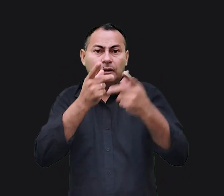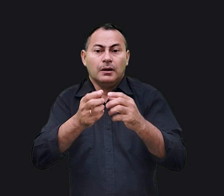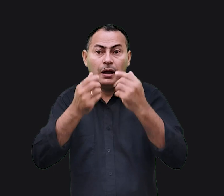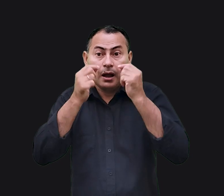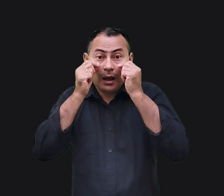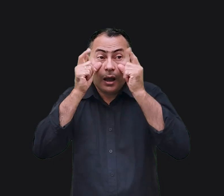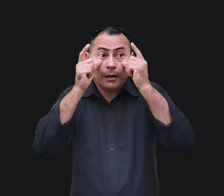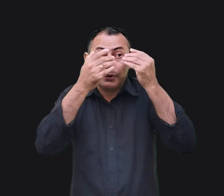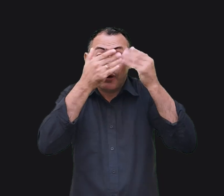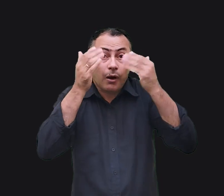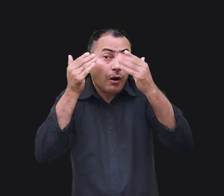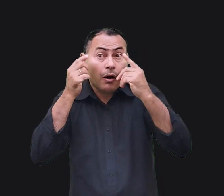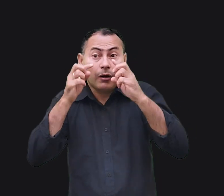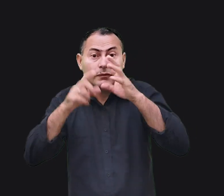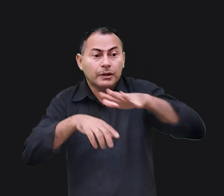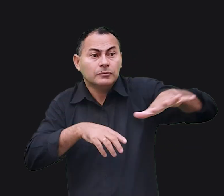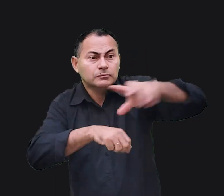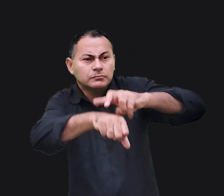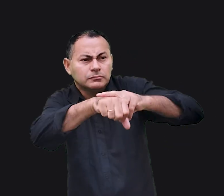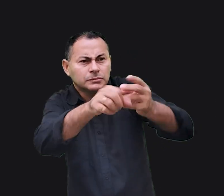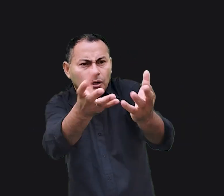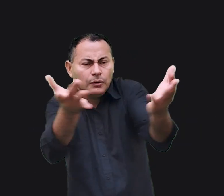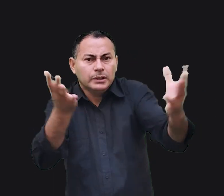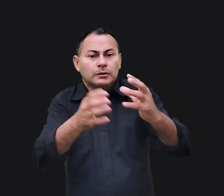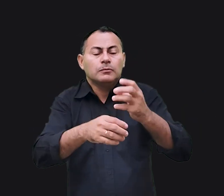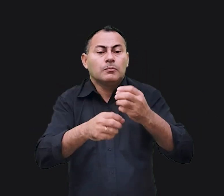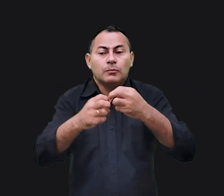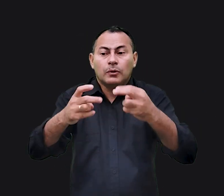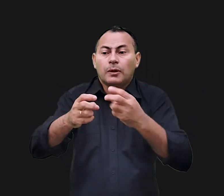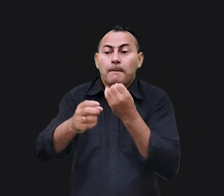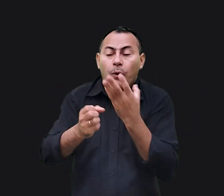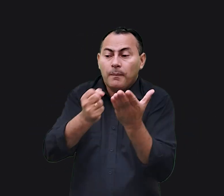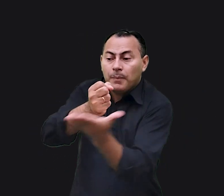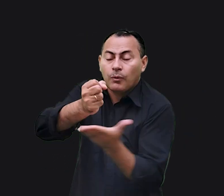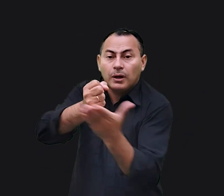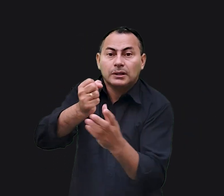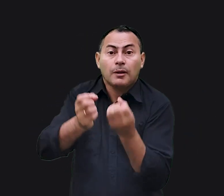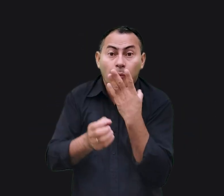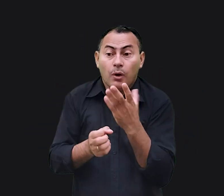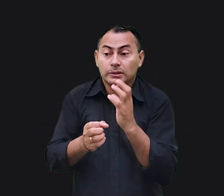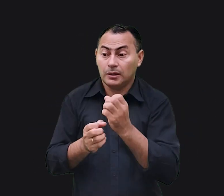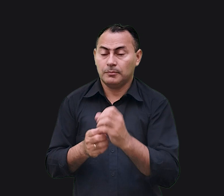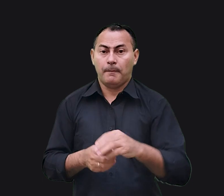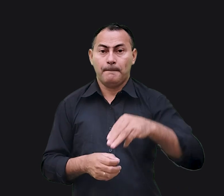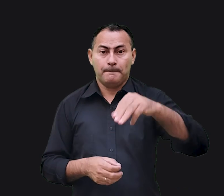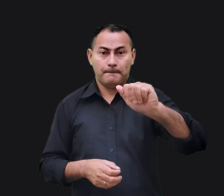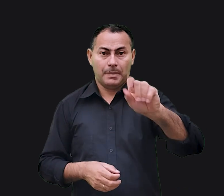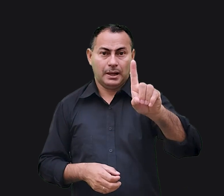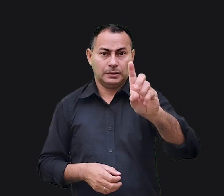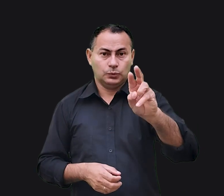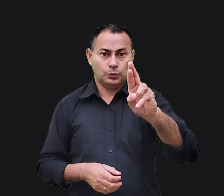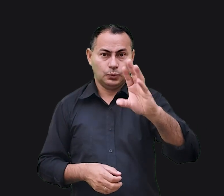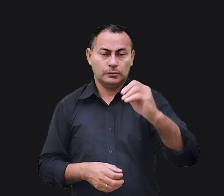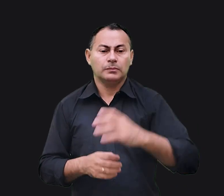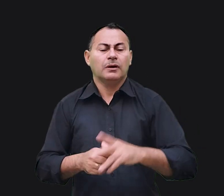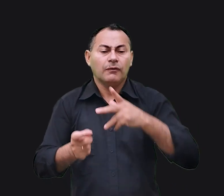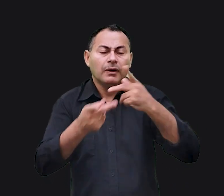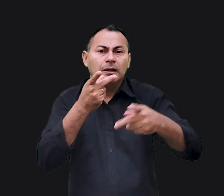abram os olhos e vejam os campos, eles estão maduros para a colheita. Jesus estava dizendo que o povo estava maduro, pronto